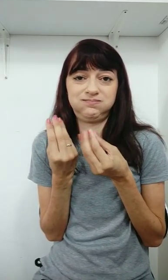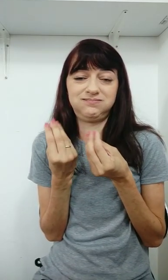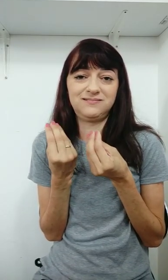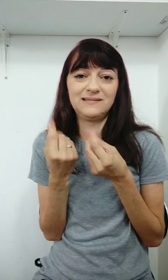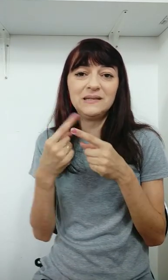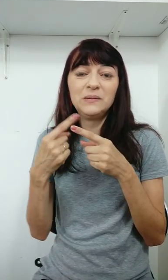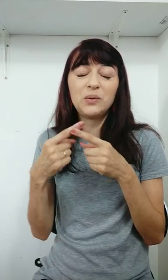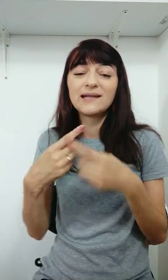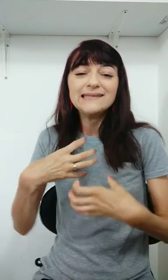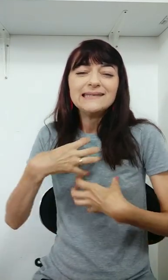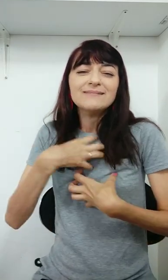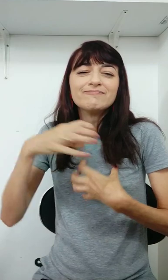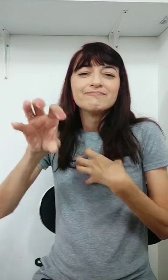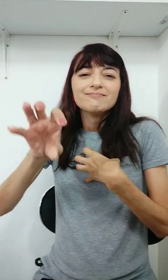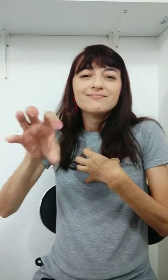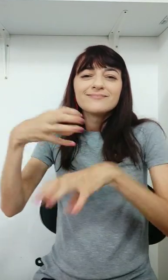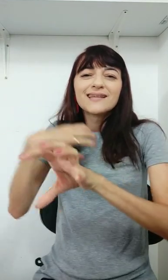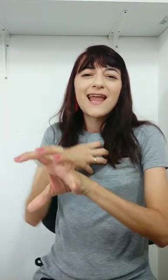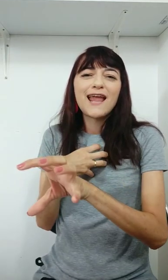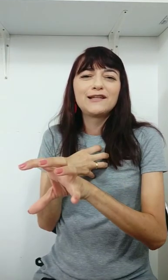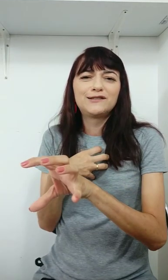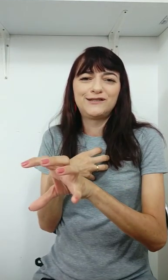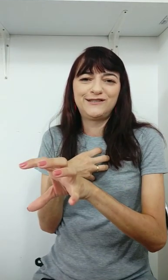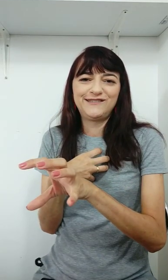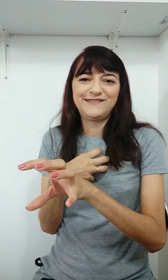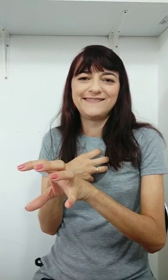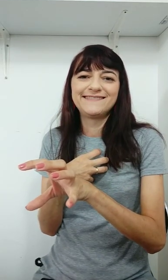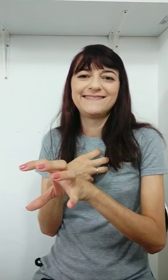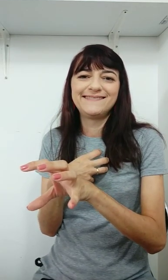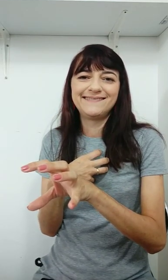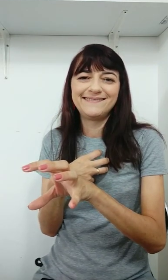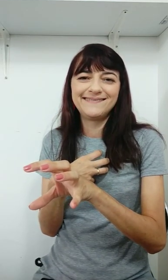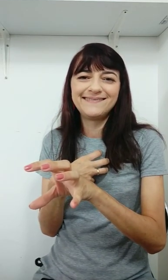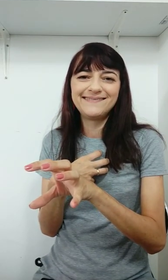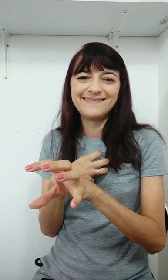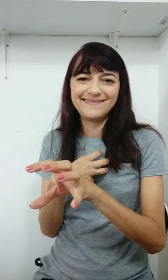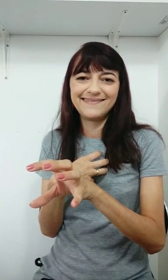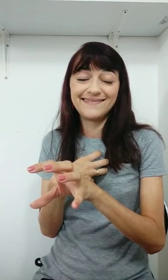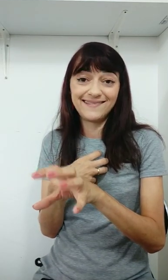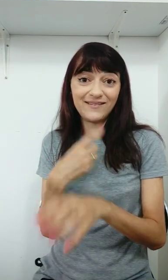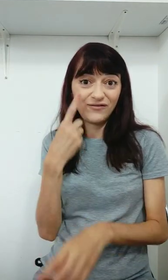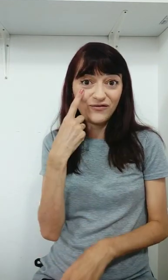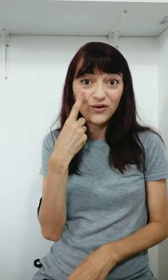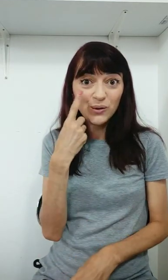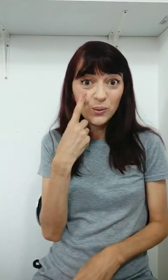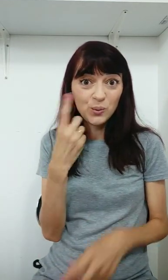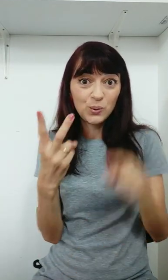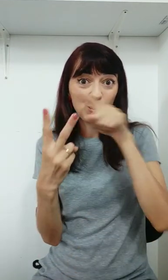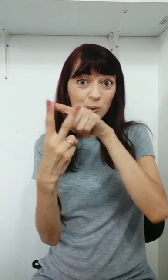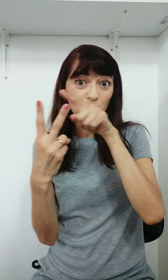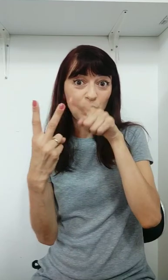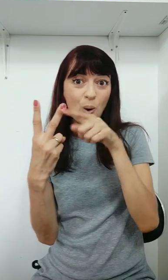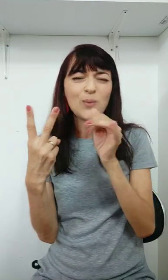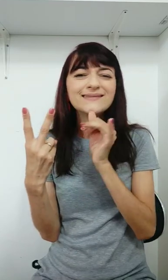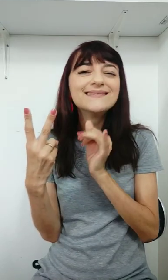um velório de um surdo, ele é muito cheio, porque os surdos realmente ali, eles se colocam no lugar do outro, eles têm essa